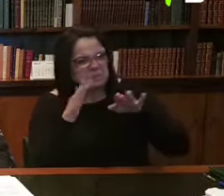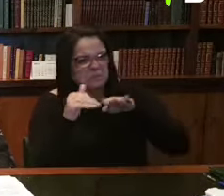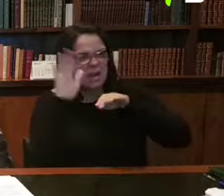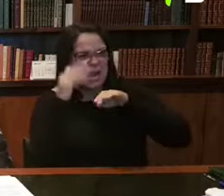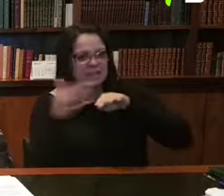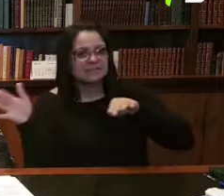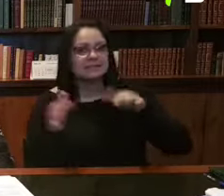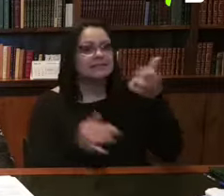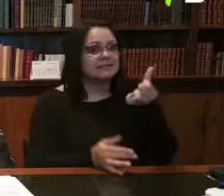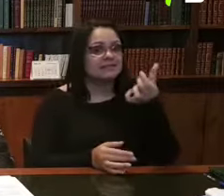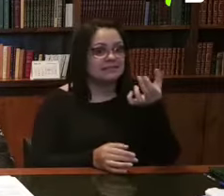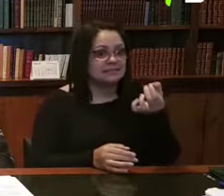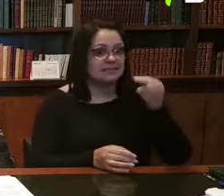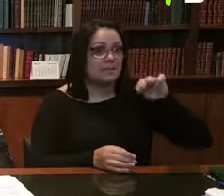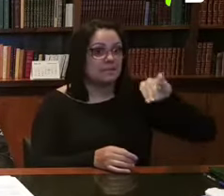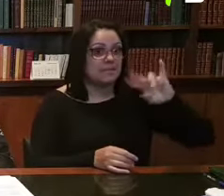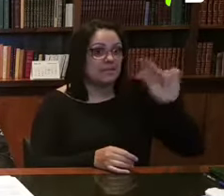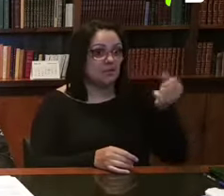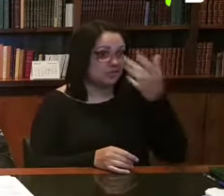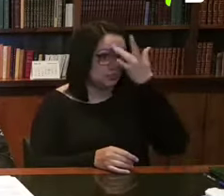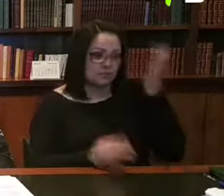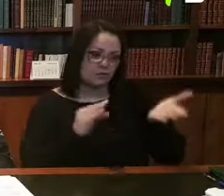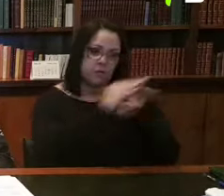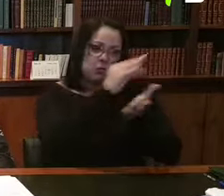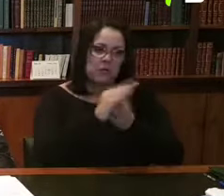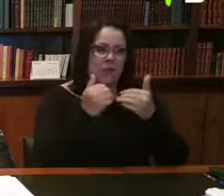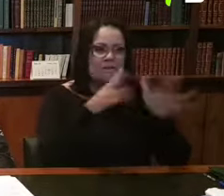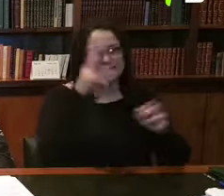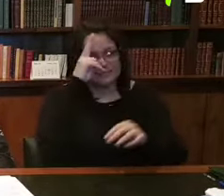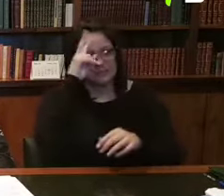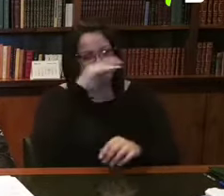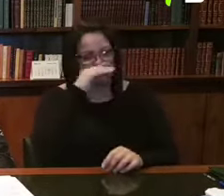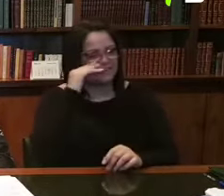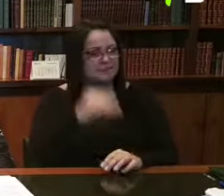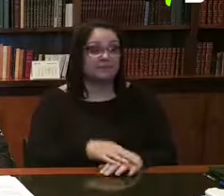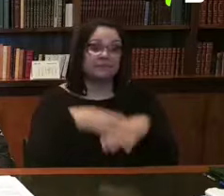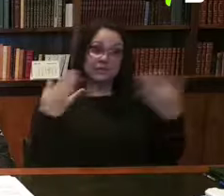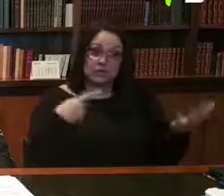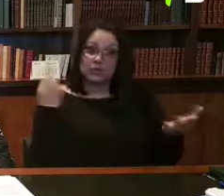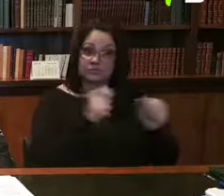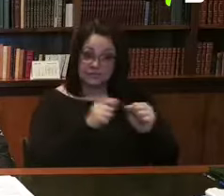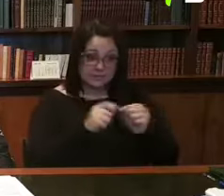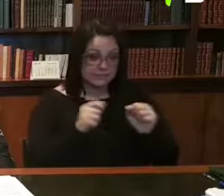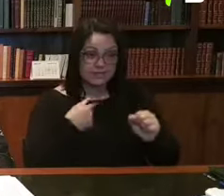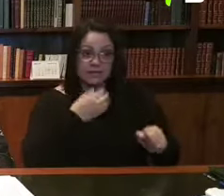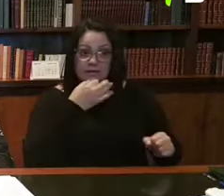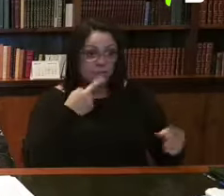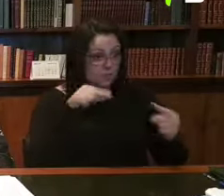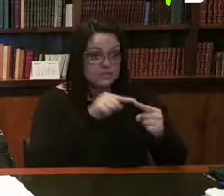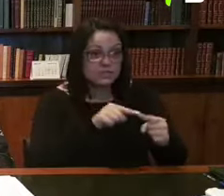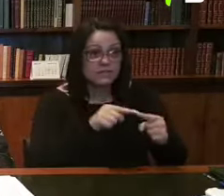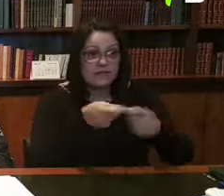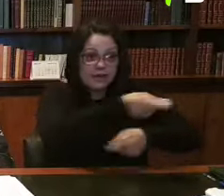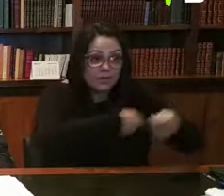60 - 60 milhões de pessoas também conversa a conversa segunda-feira então o que nós podíamos fazer presente do ponto de vista de